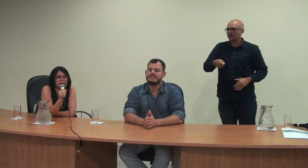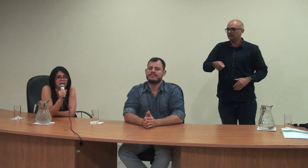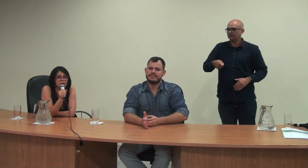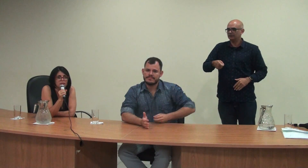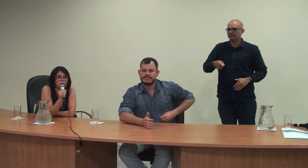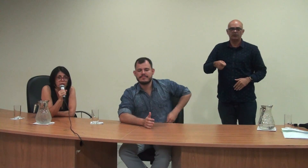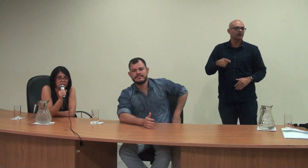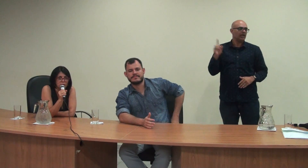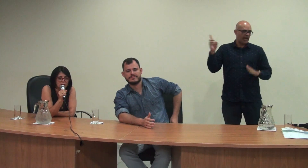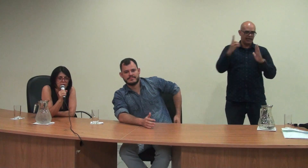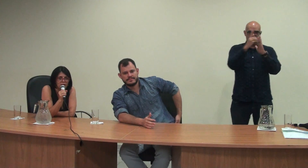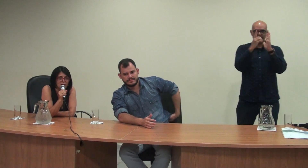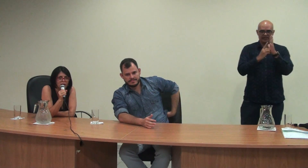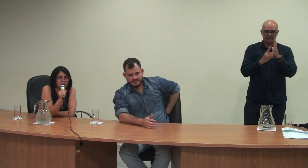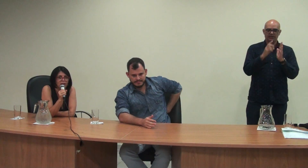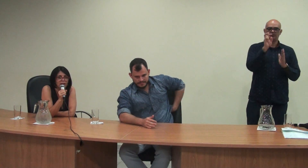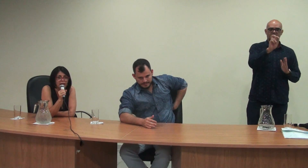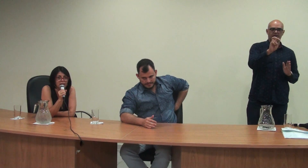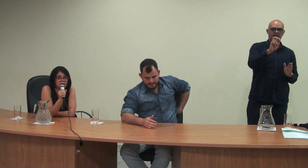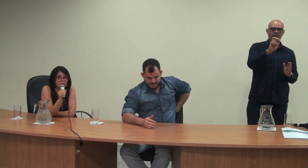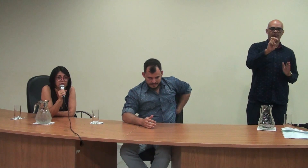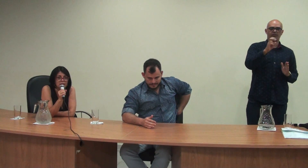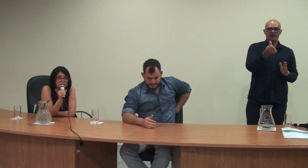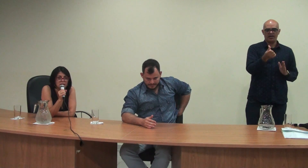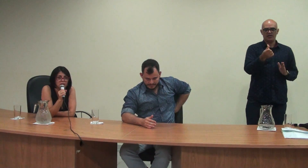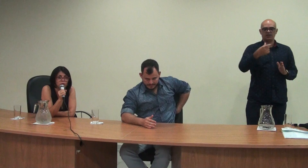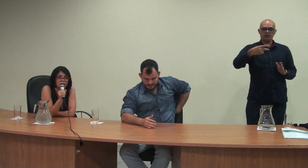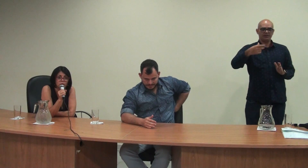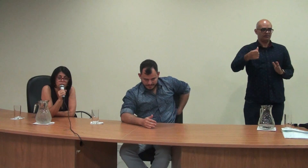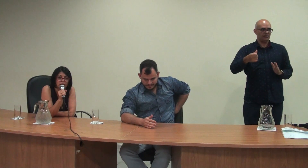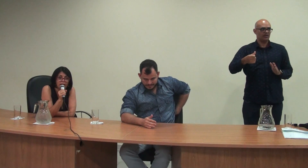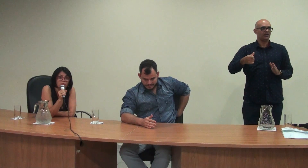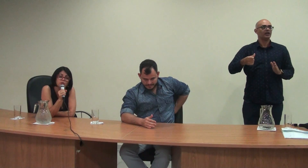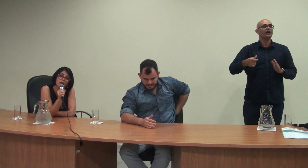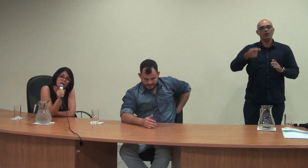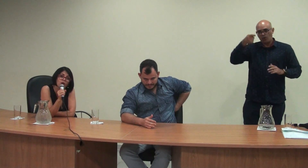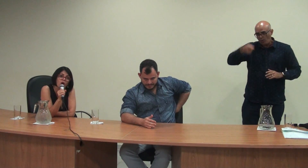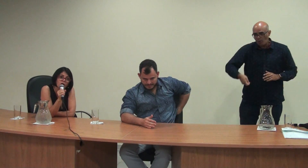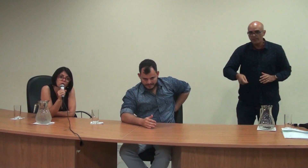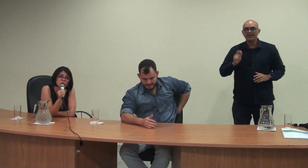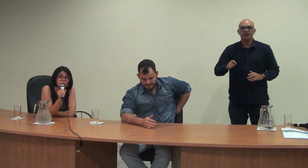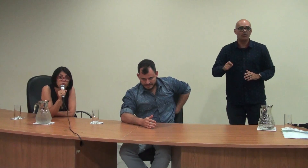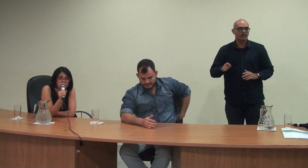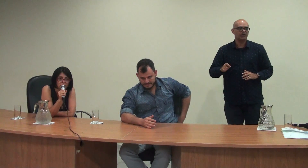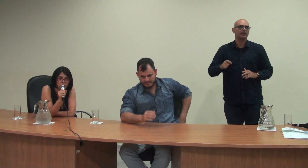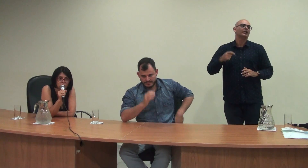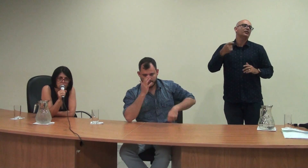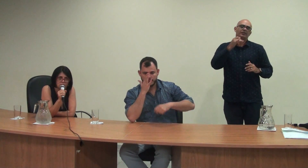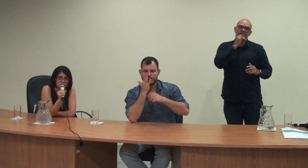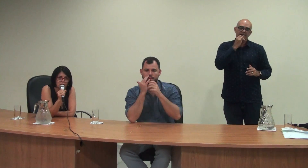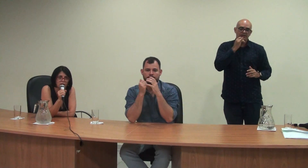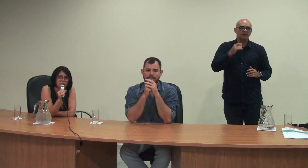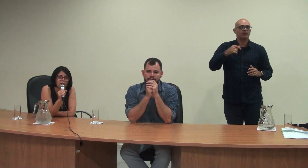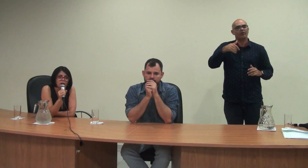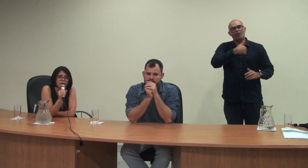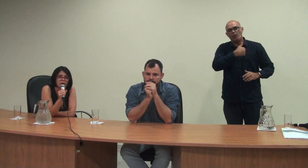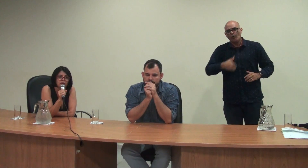No decreto 5626, ele garante a presença do tradutor-intérprete em órgãos